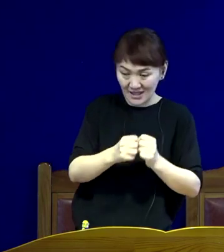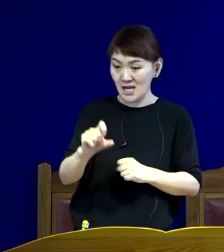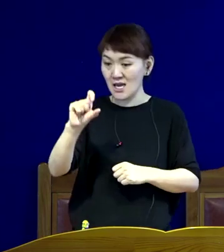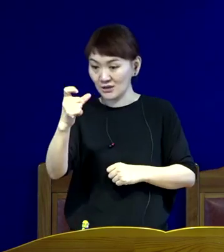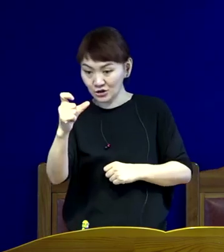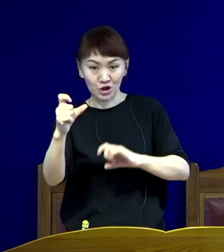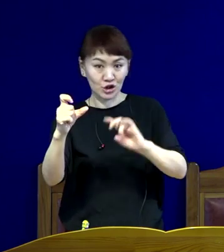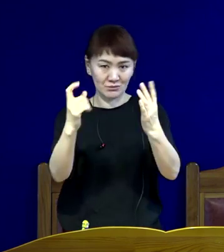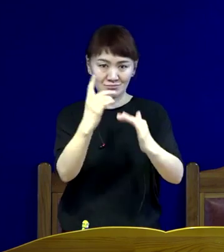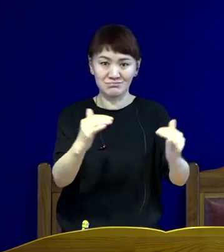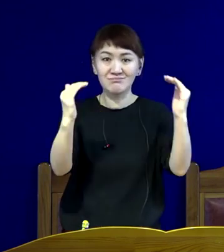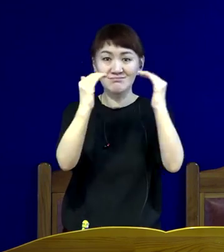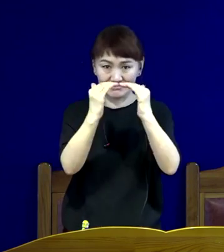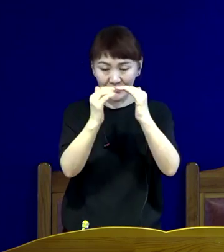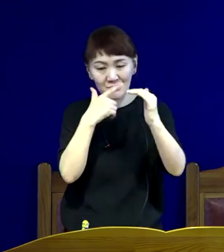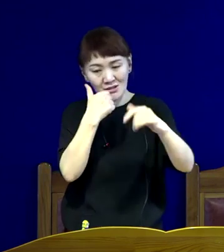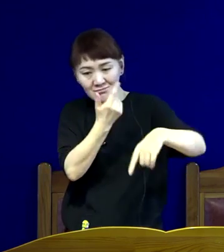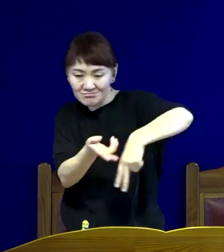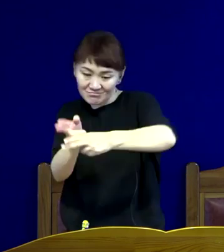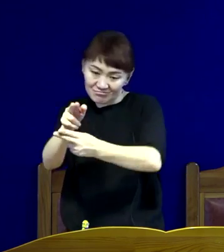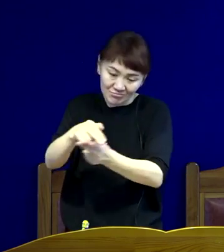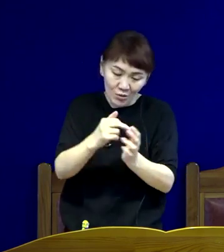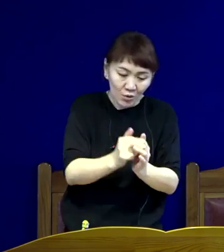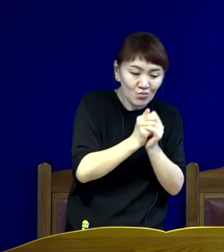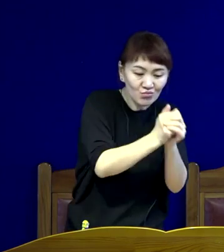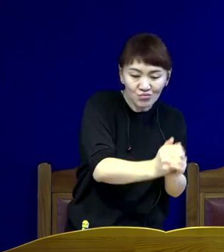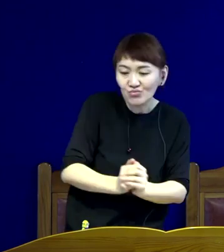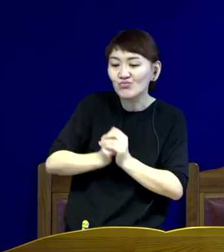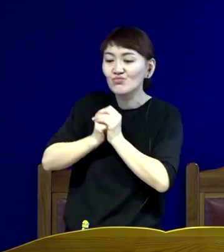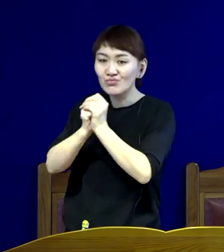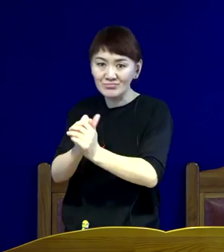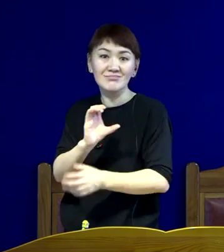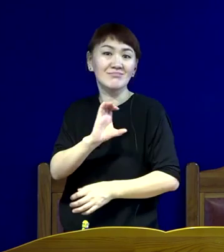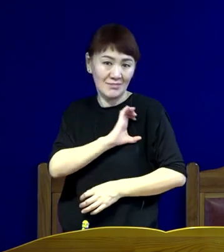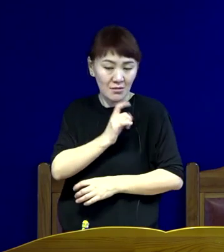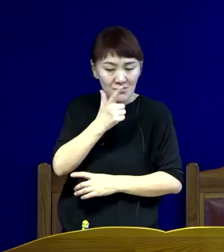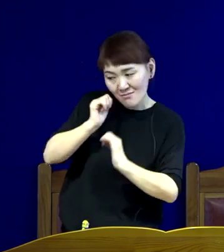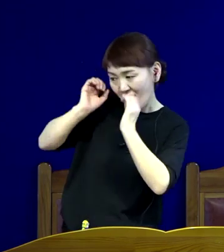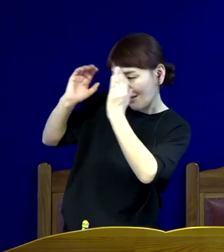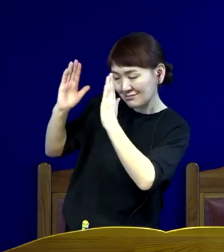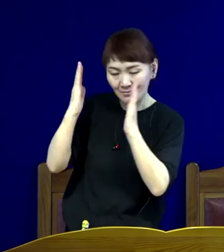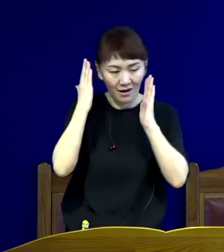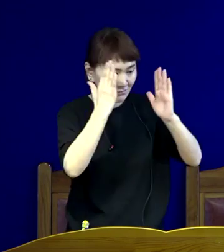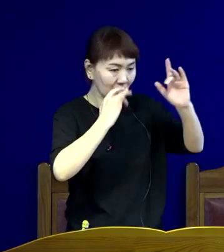Би биенийгээ хүндэлсэн сэтгэлтэй байж би биенийгээ хандах ёстой, харьцах ёстой.